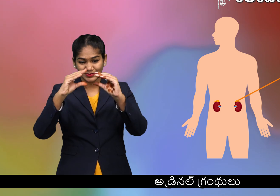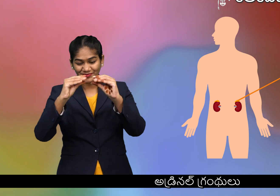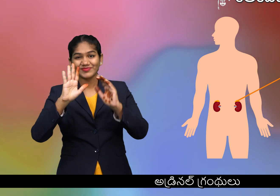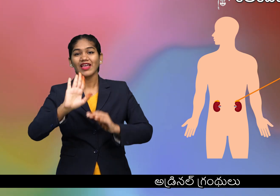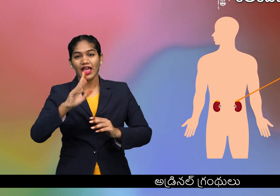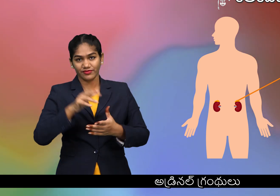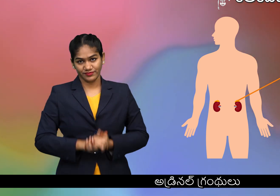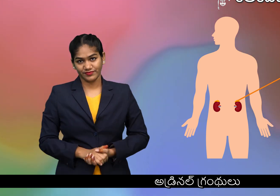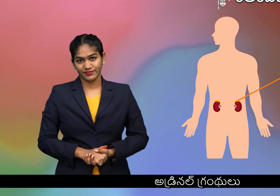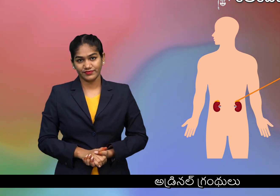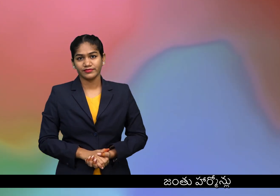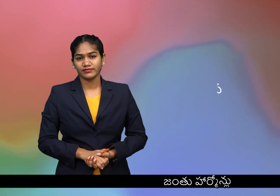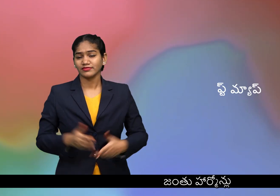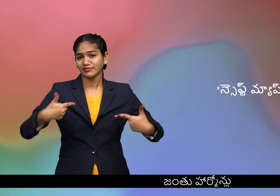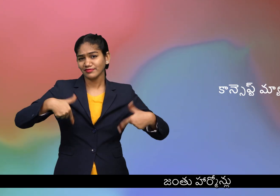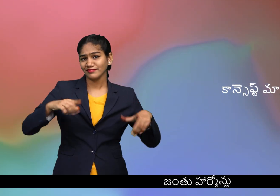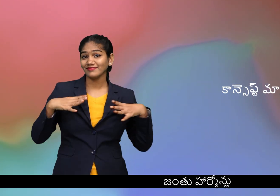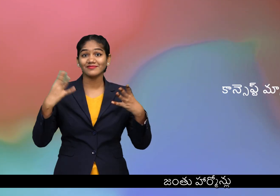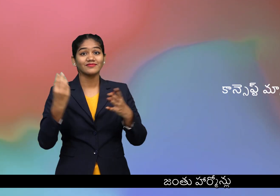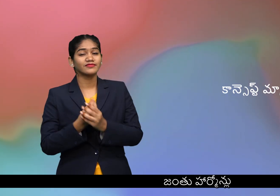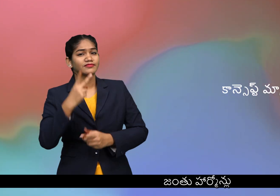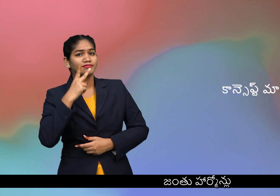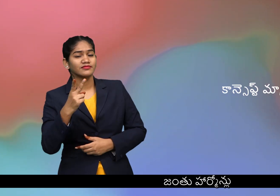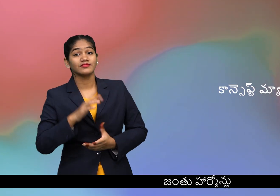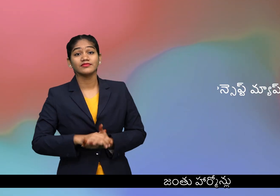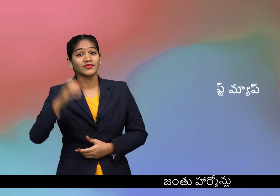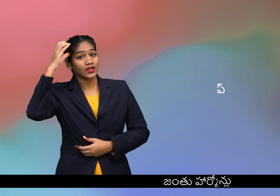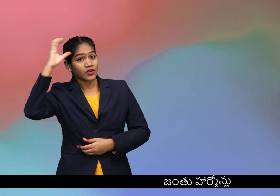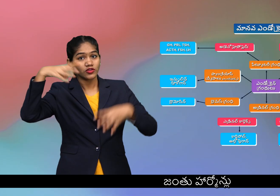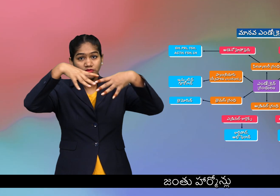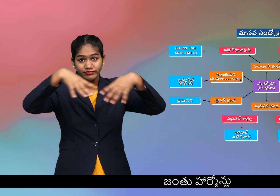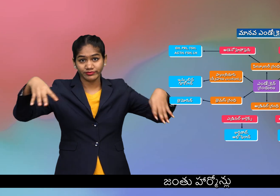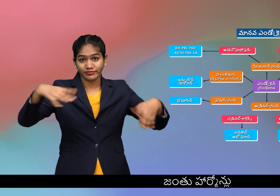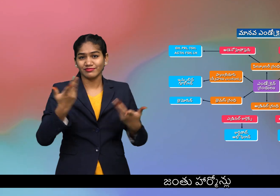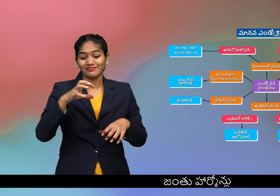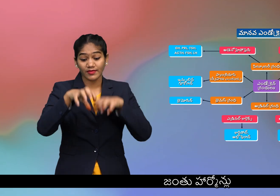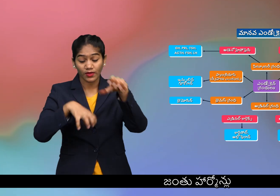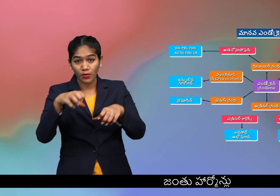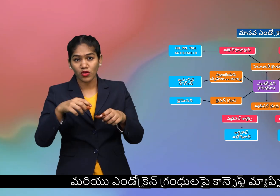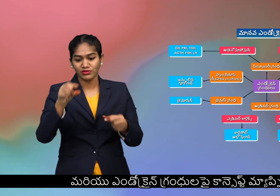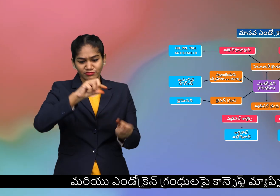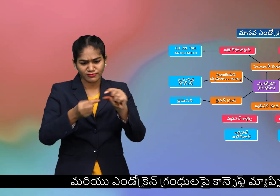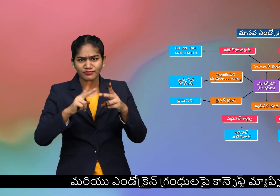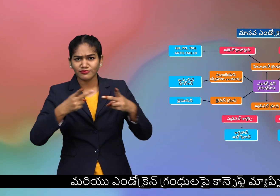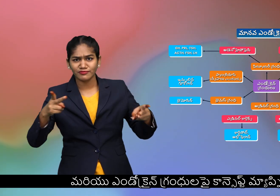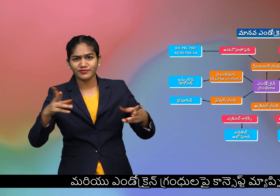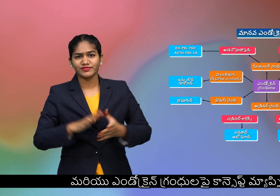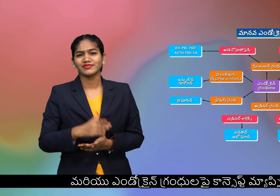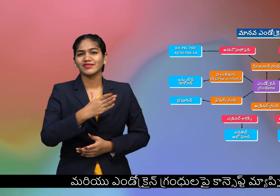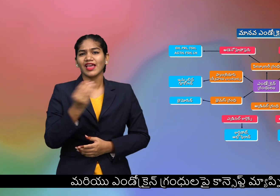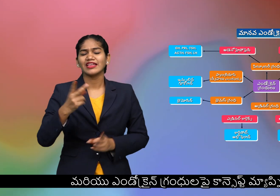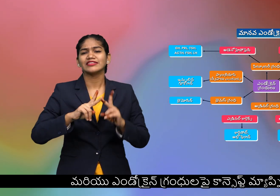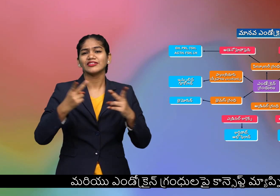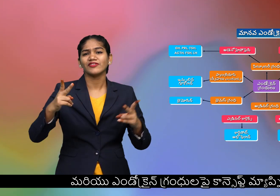జంతు హార్మోన్లు మరియు ఎండోక్రైన్